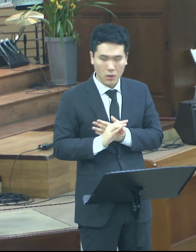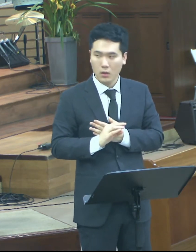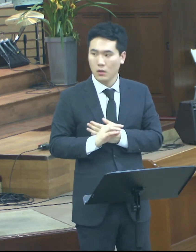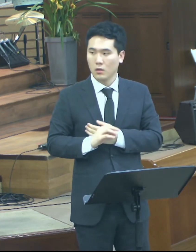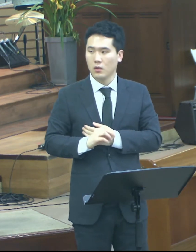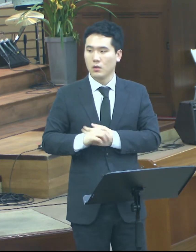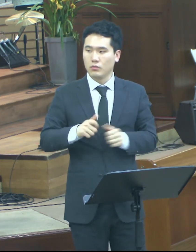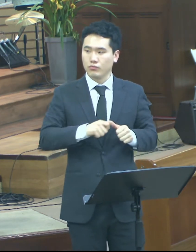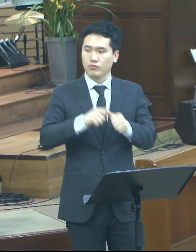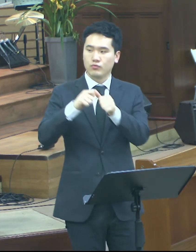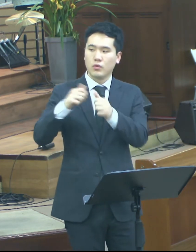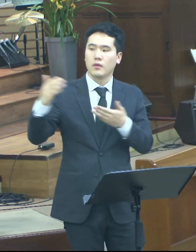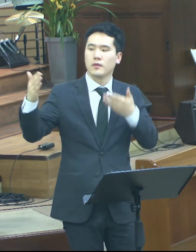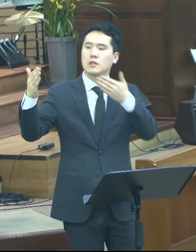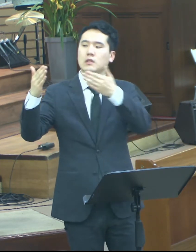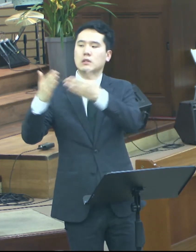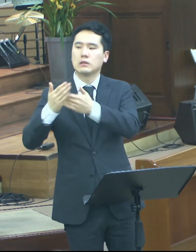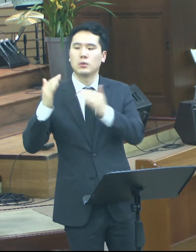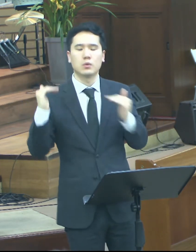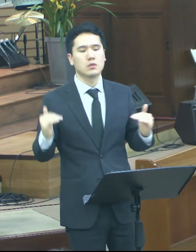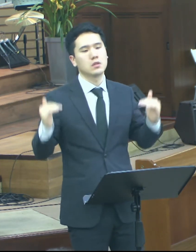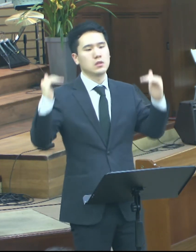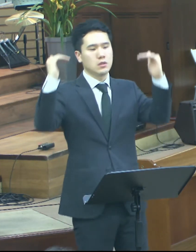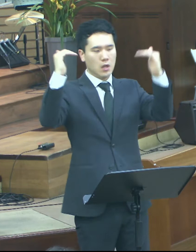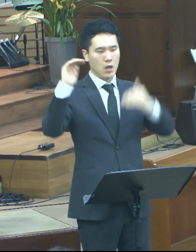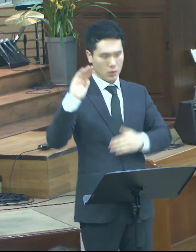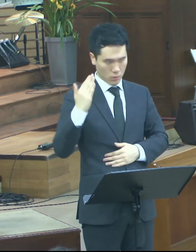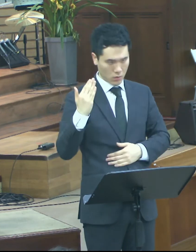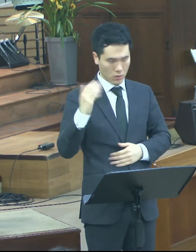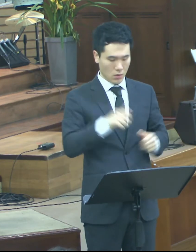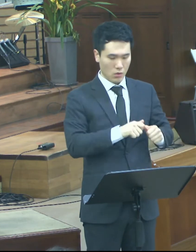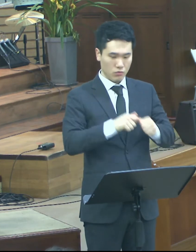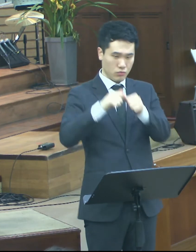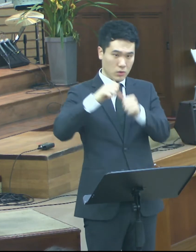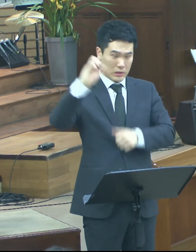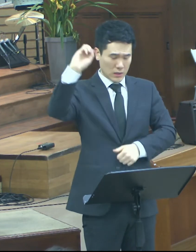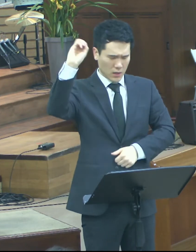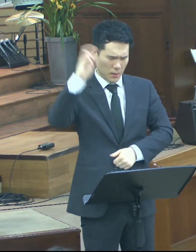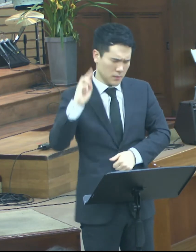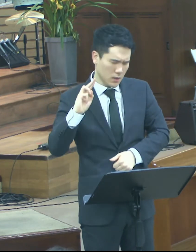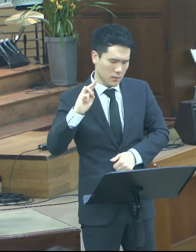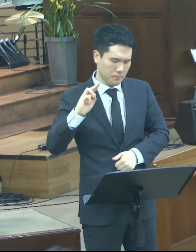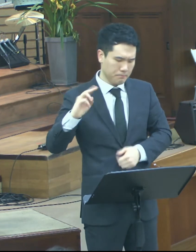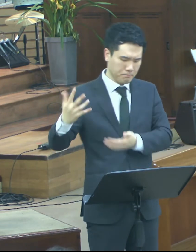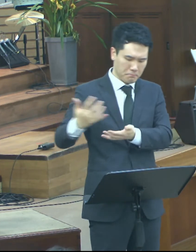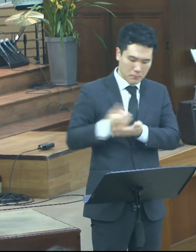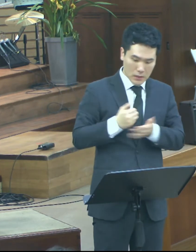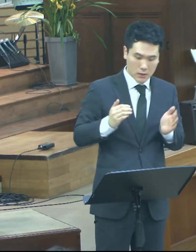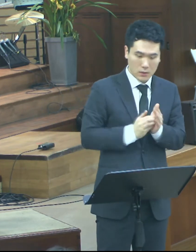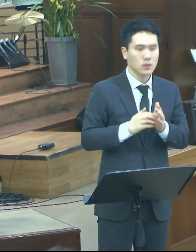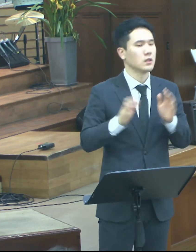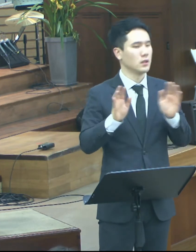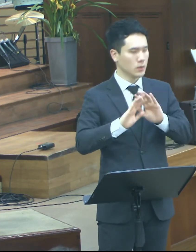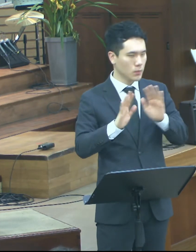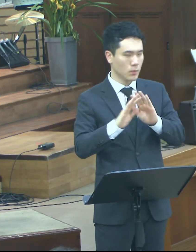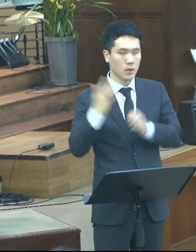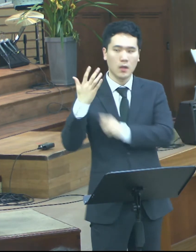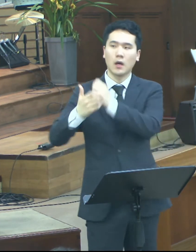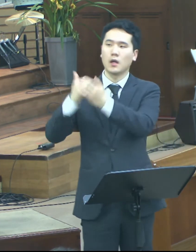구원에 이르도록 자라는 거예요. 구원은 단번에 받는 것으로 끝나지 않고 하나님이 우리에게 주시려고 하는 이